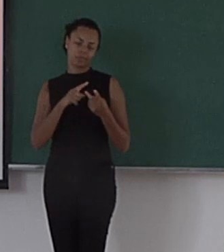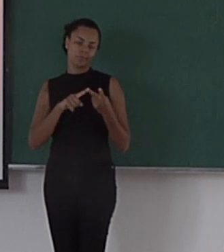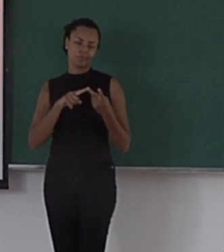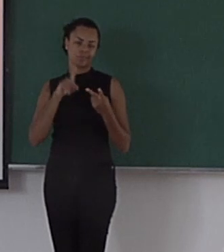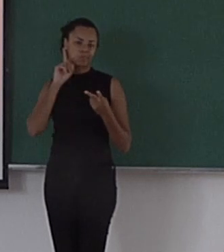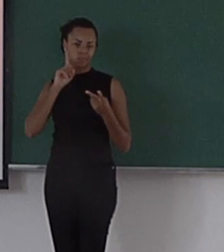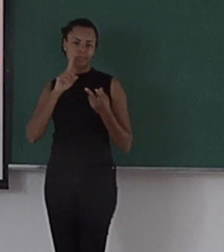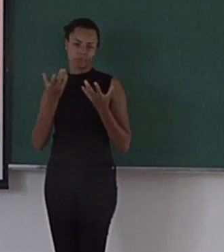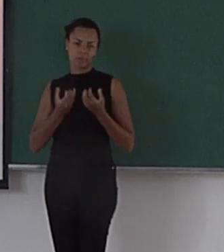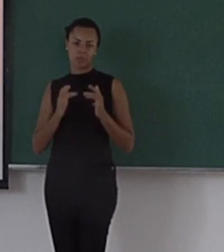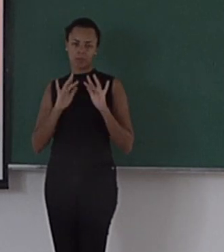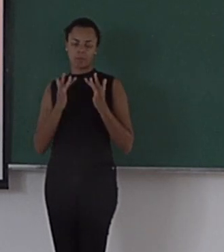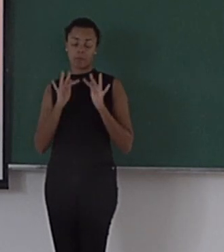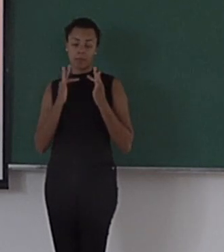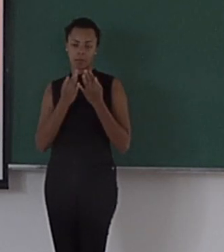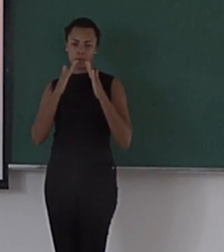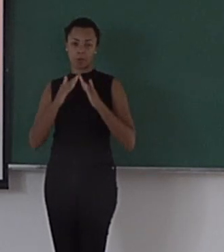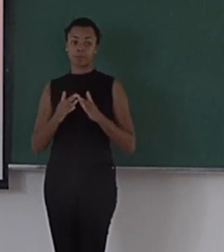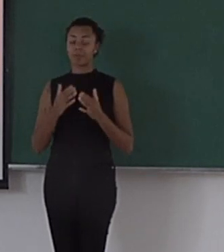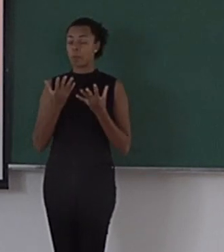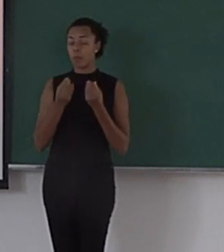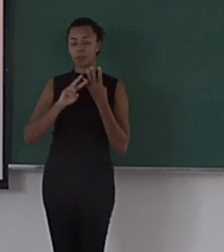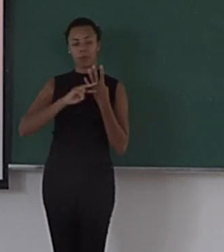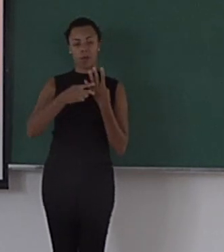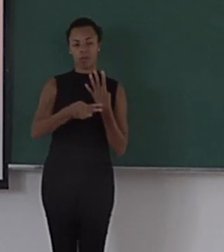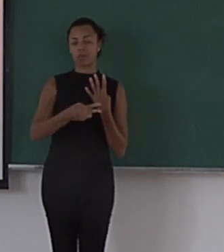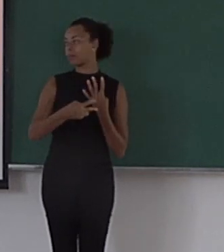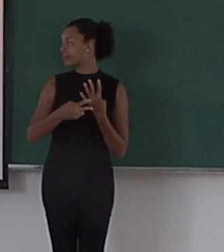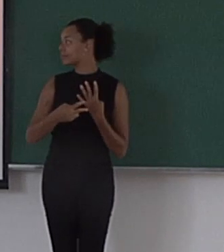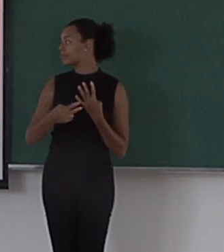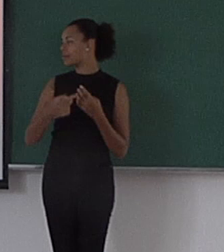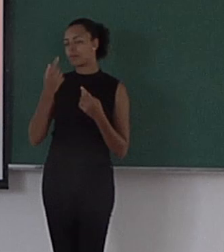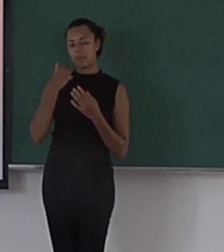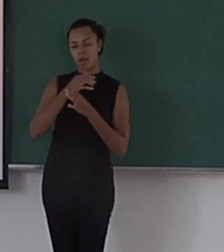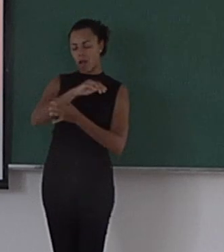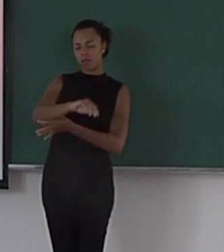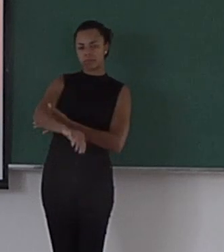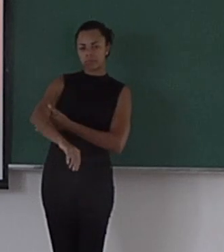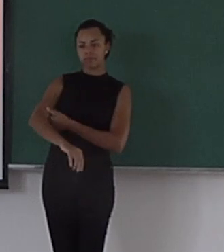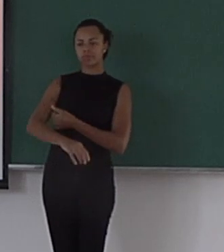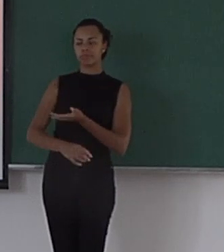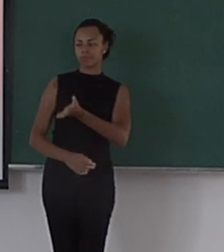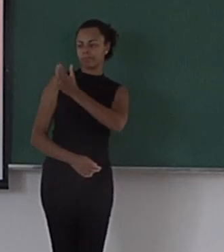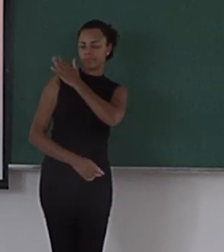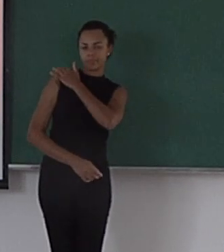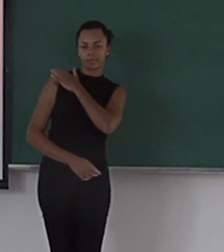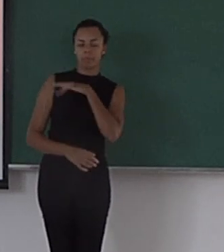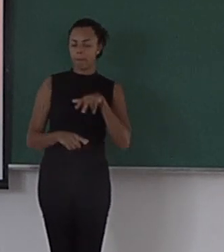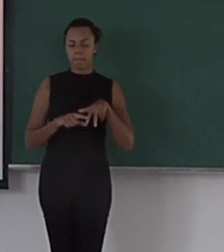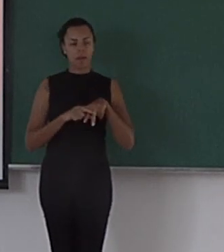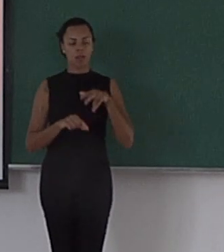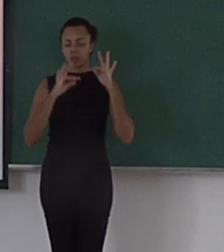por uma família lá, e ela ficou com muitas sequelas, ó, ela tem os braços, o dorso, as